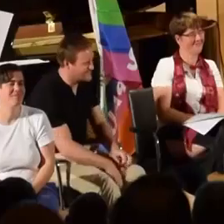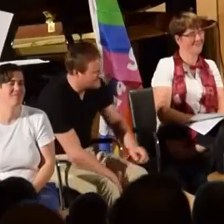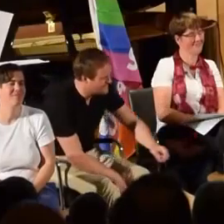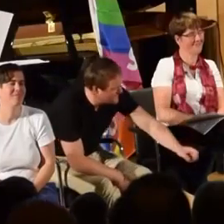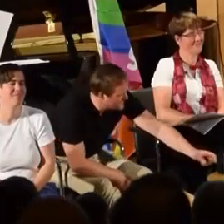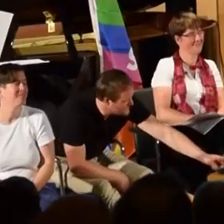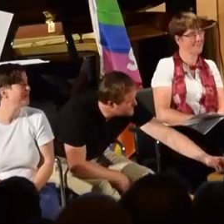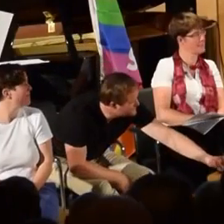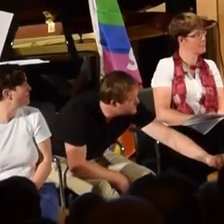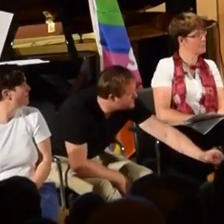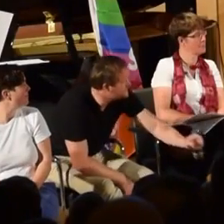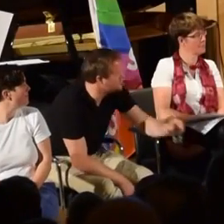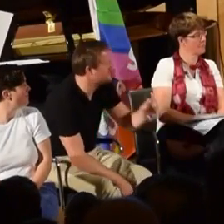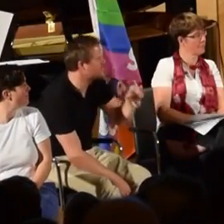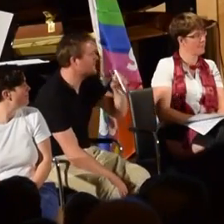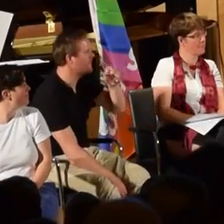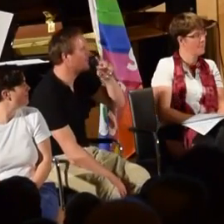Herr Verbeet,